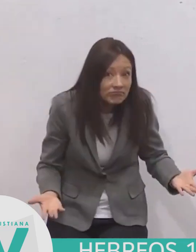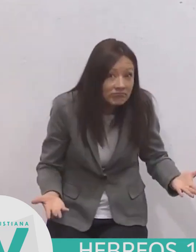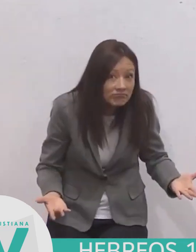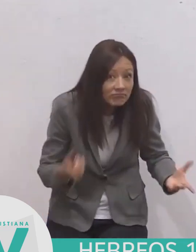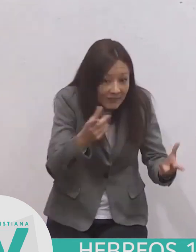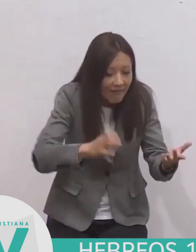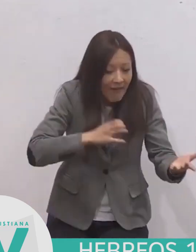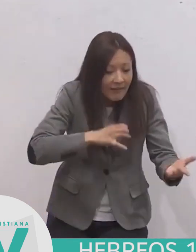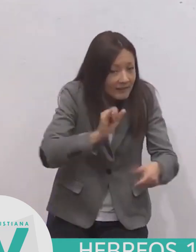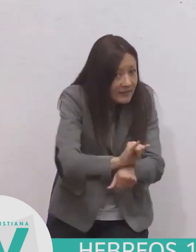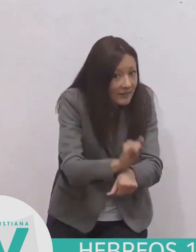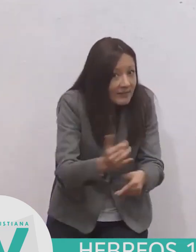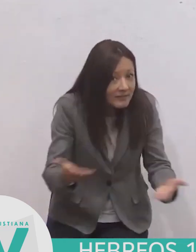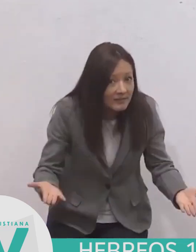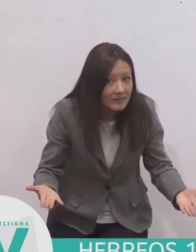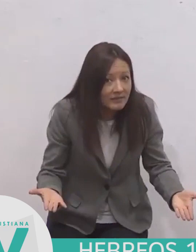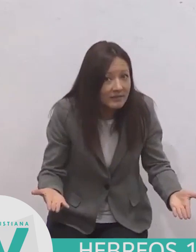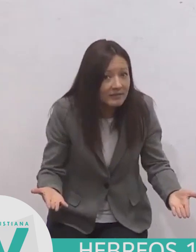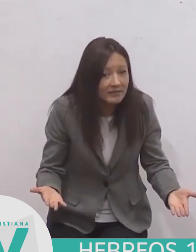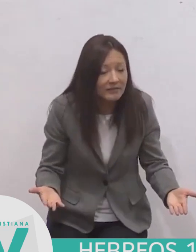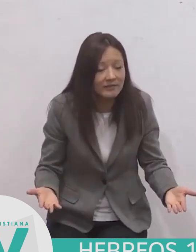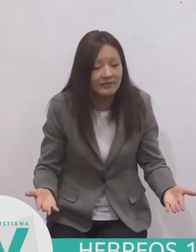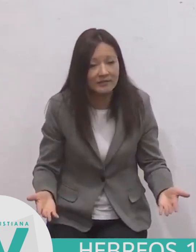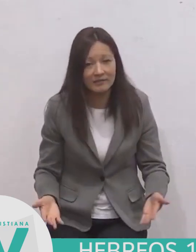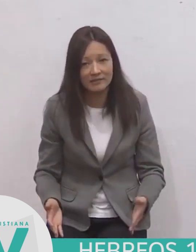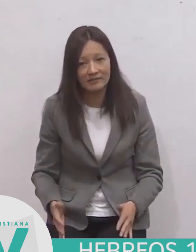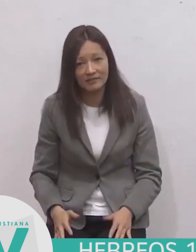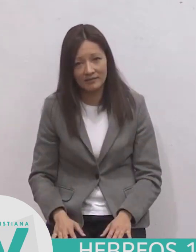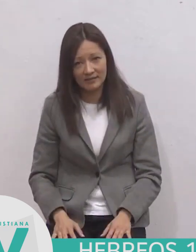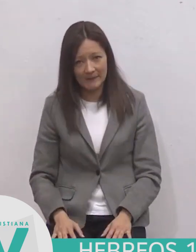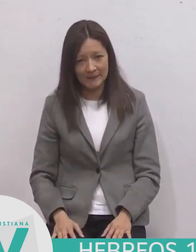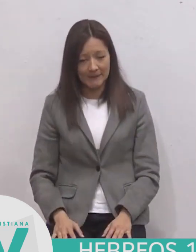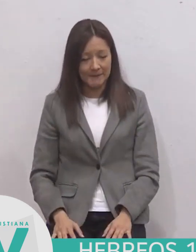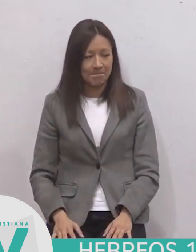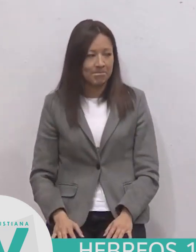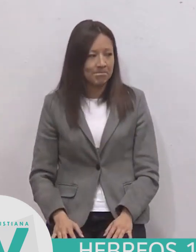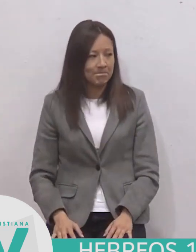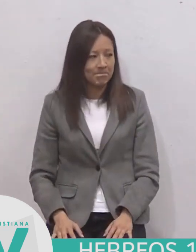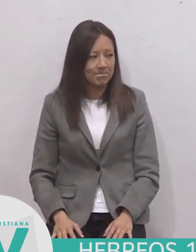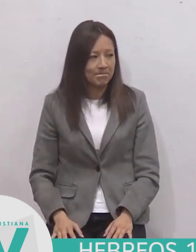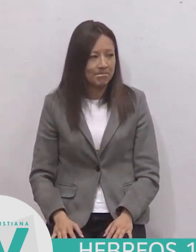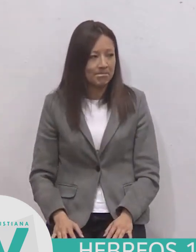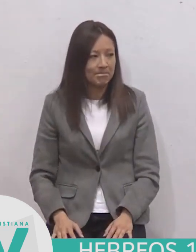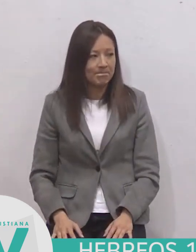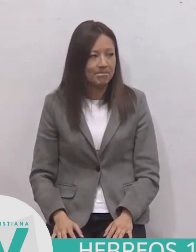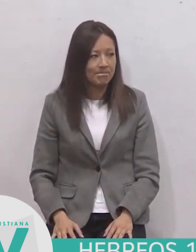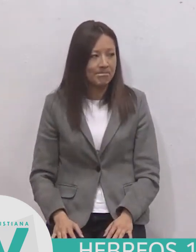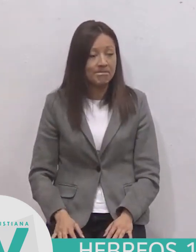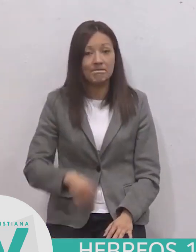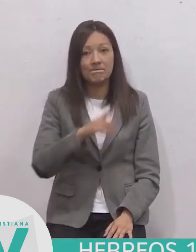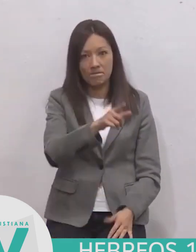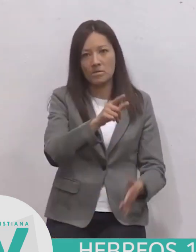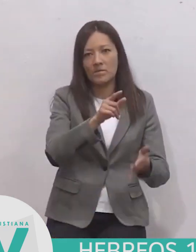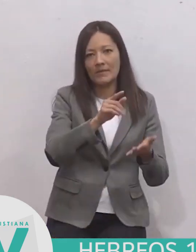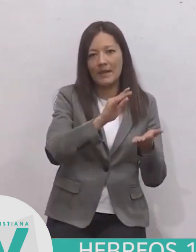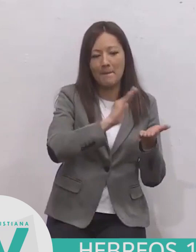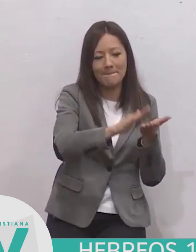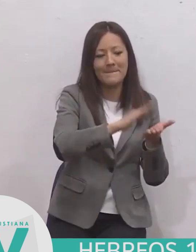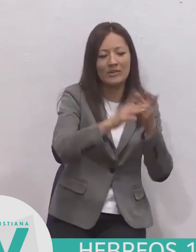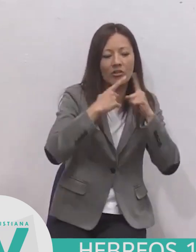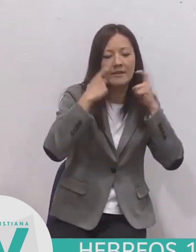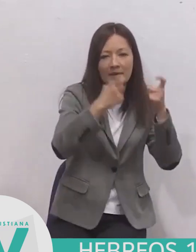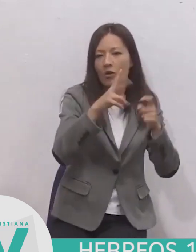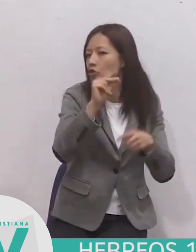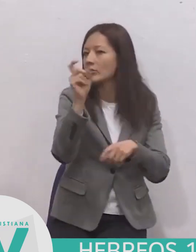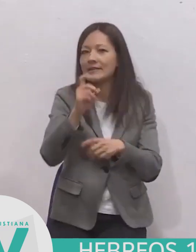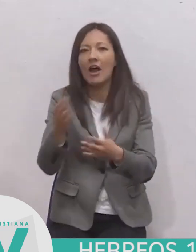Sea iglesia. Dice, pues donde hay remisión de estos, no hay más ofrenda por el pecado.